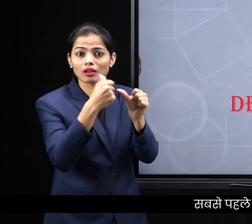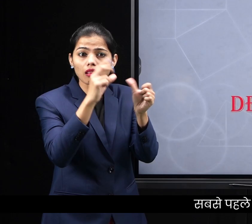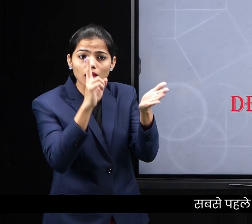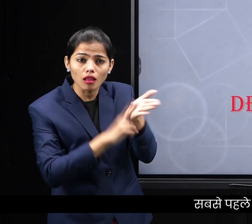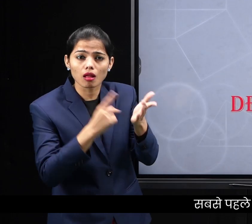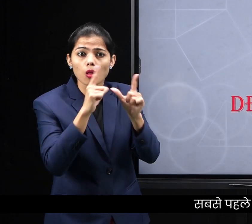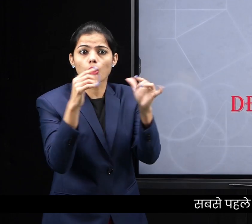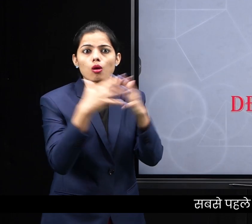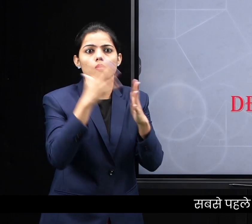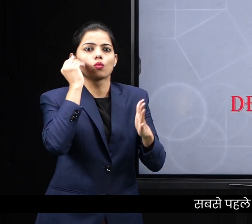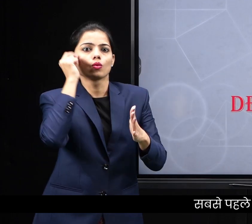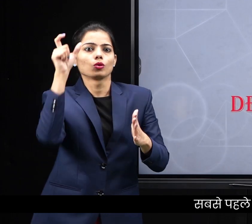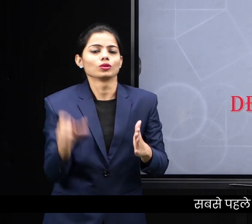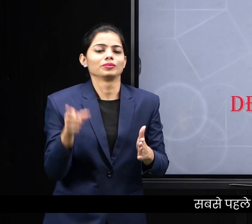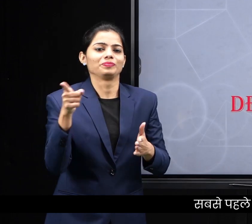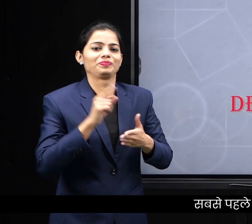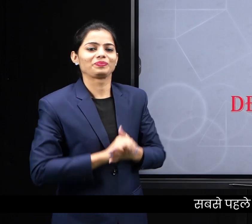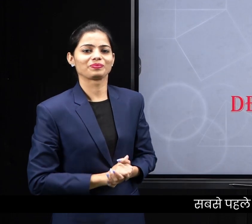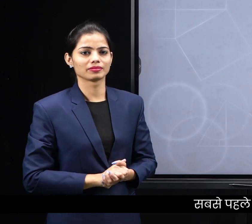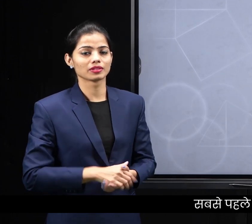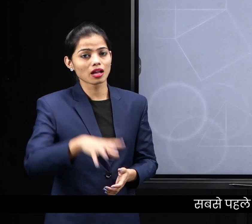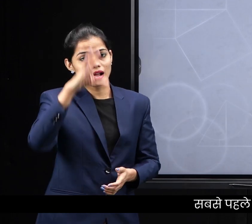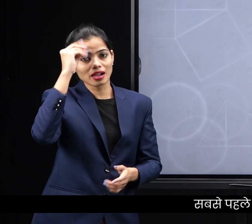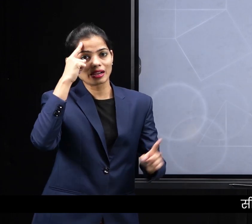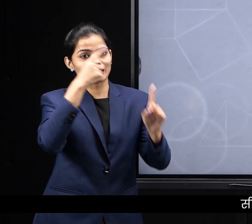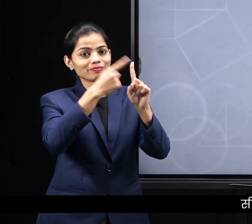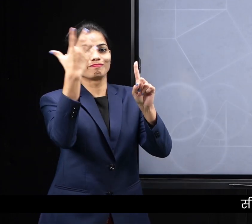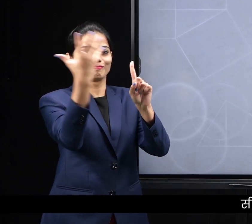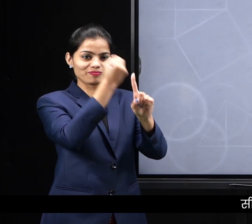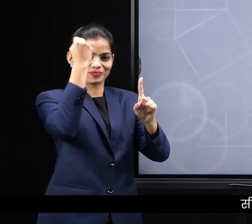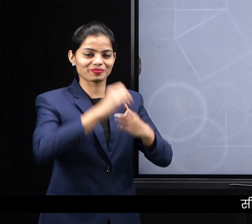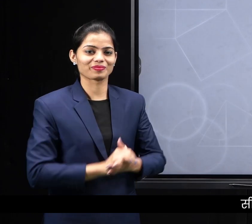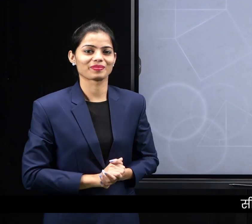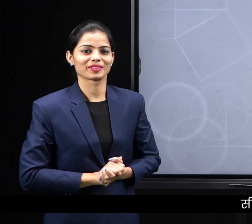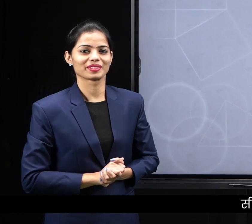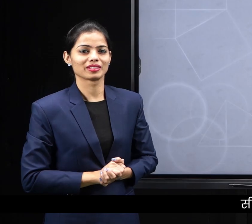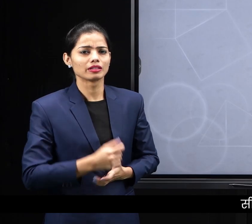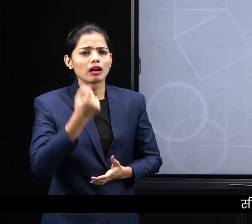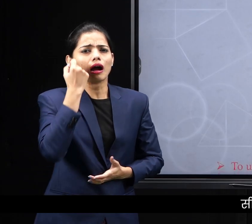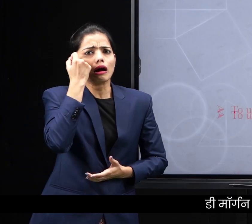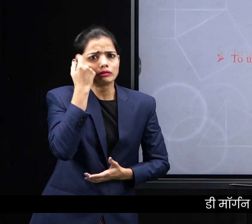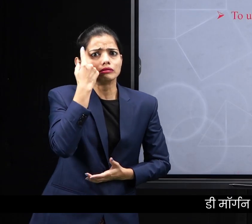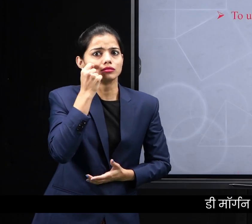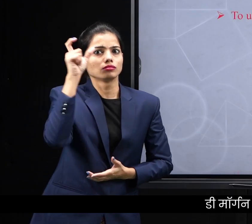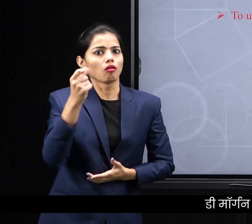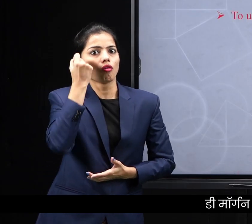पहले जानते हैं कौन है डी मार्गन। सीखने के परिणाम। डी मार्गन के नियमों